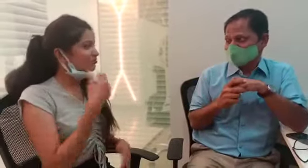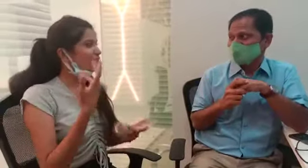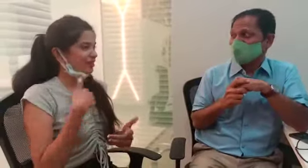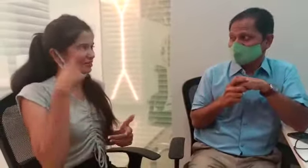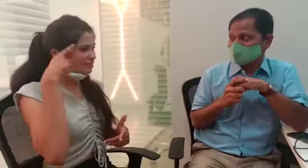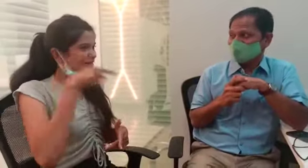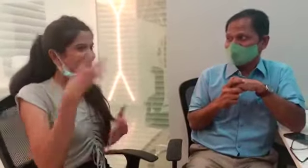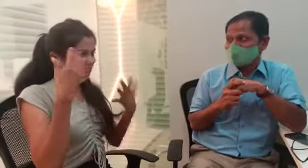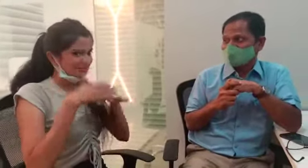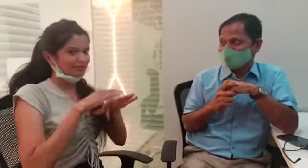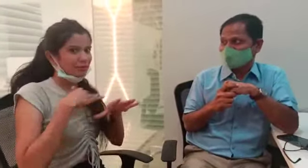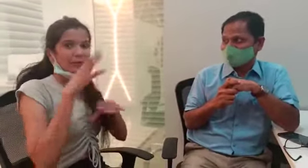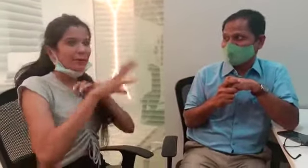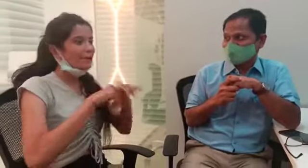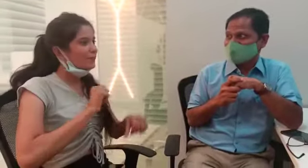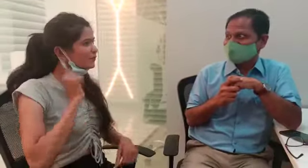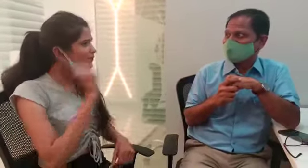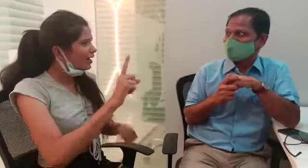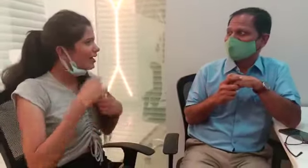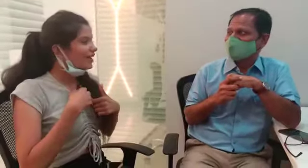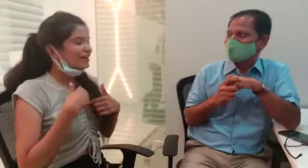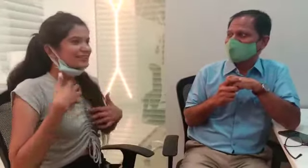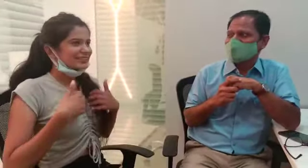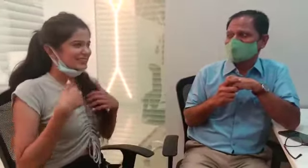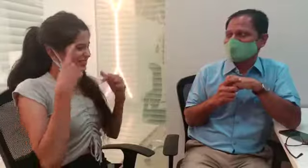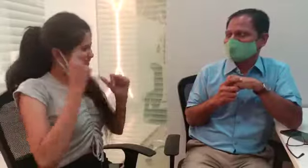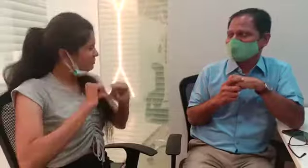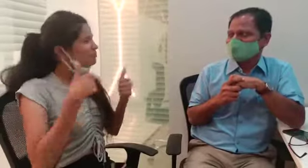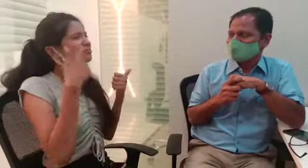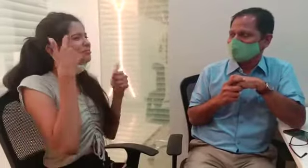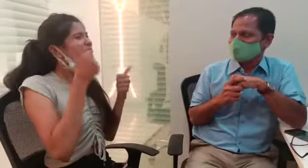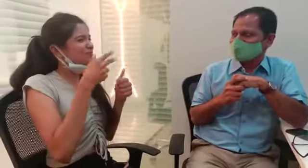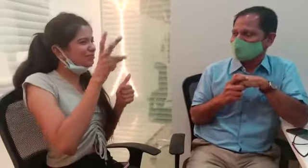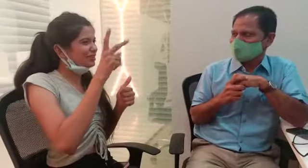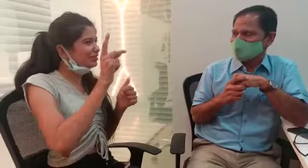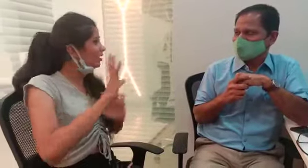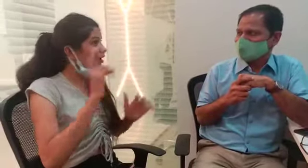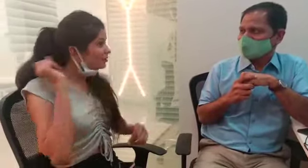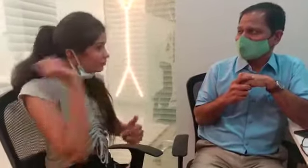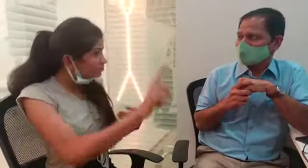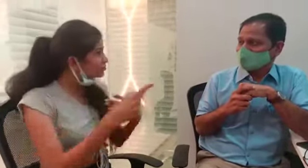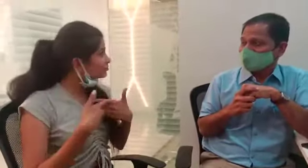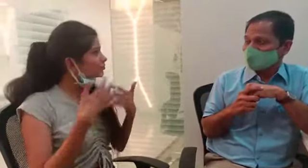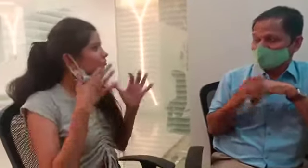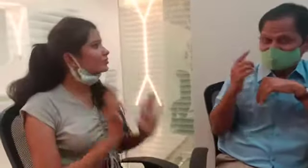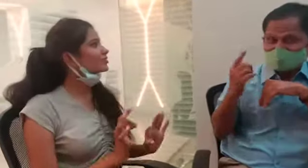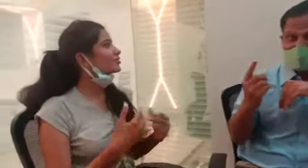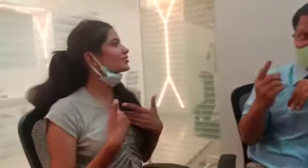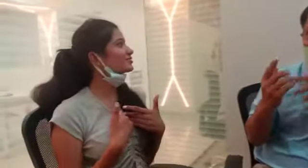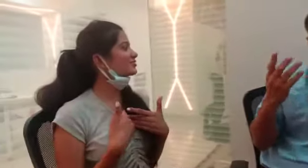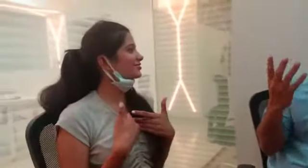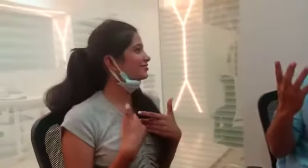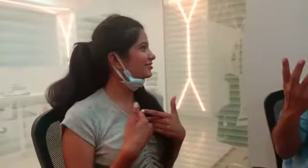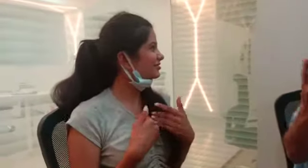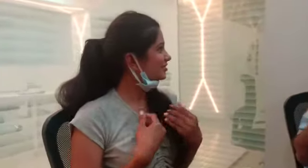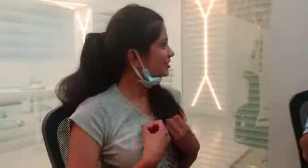मिस यूनिवर्स के लिए भी जाना चाहती है और आज मतलब मैं बहुत खुश हूँ और मैं फर्स्ट आई हूँ। मतलब मुझे पहले